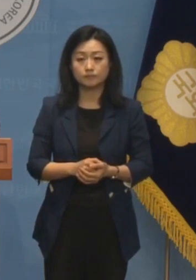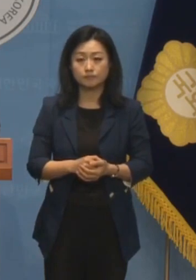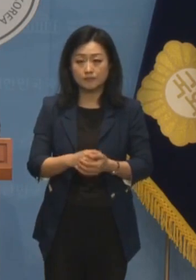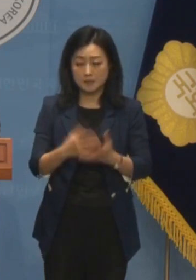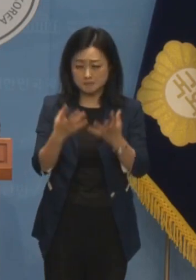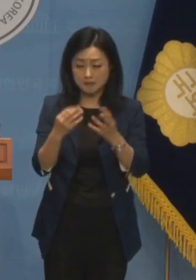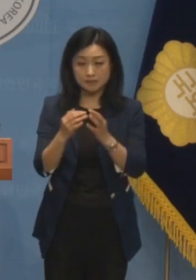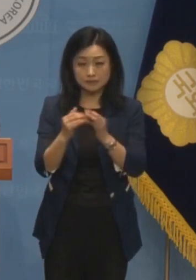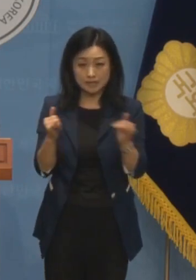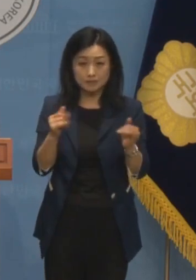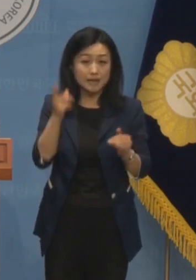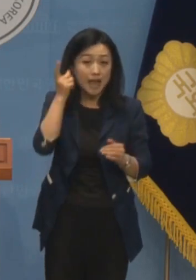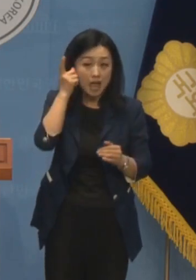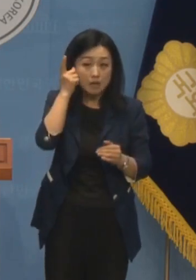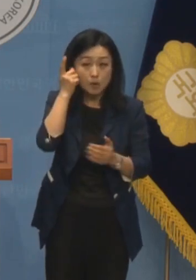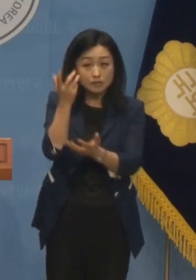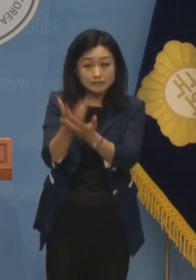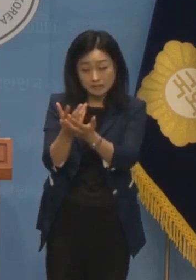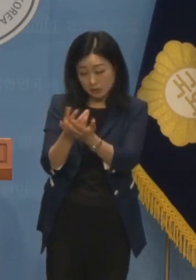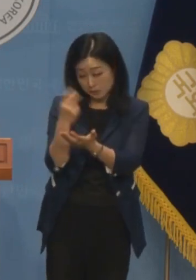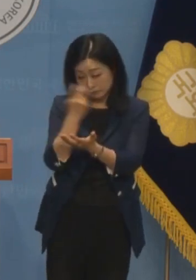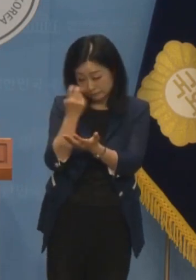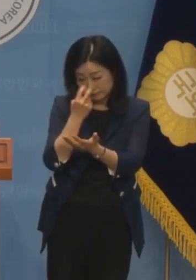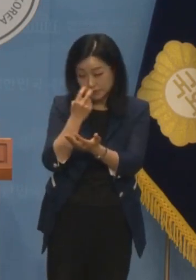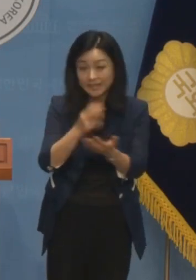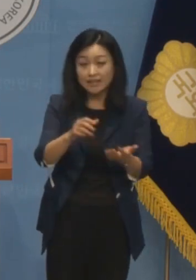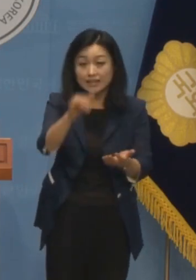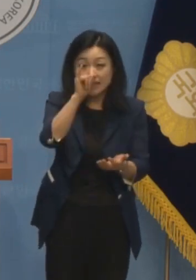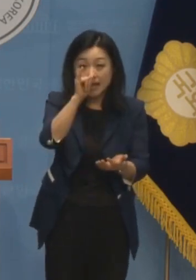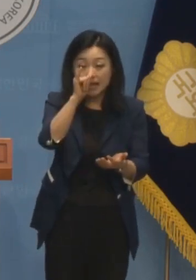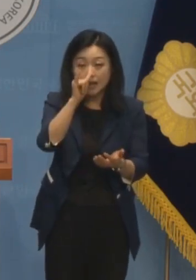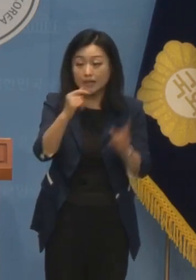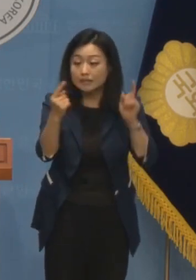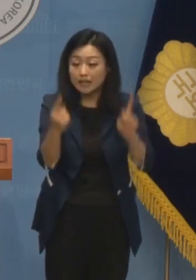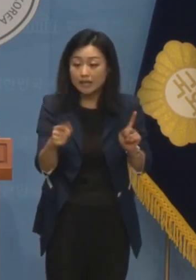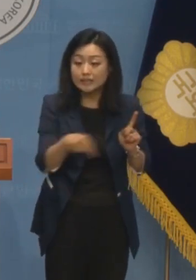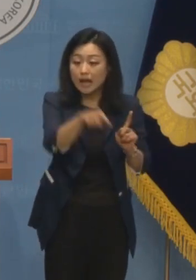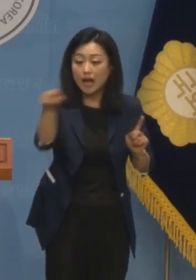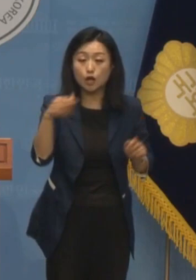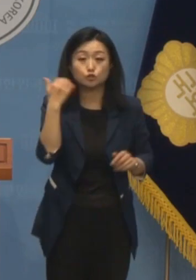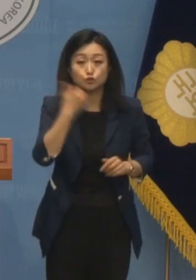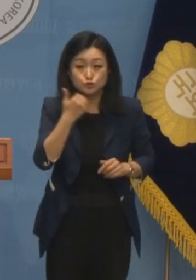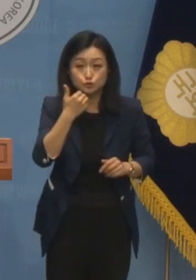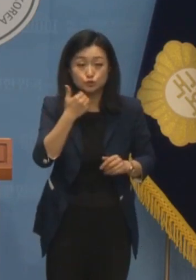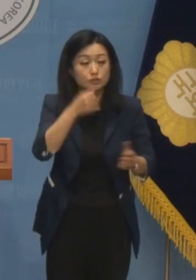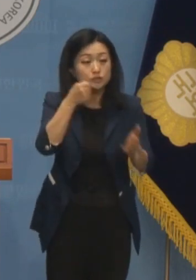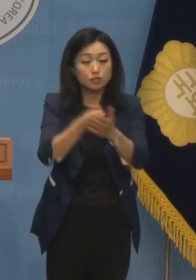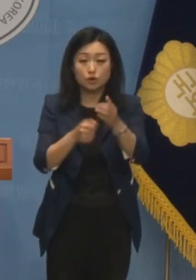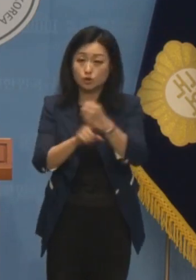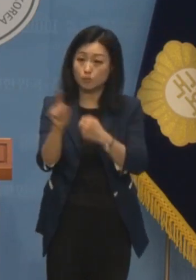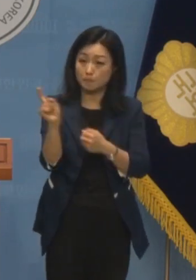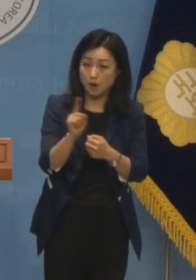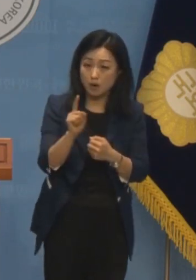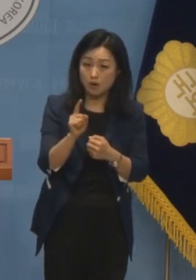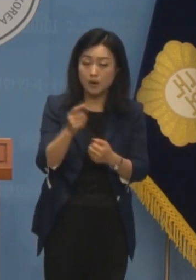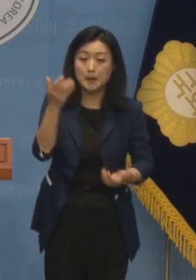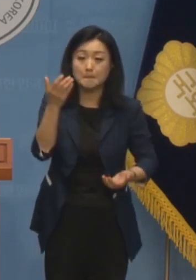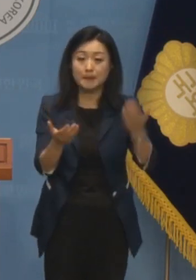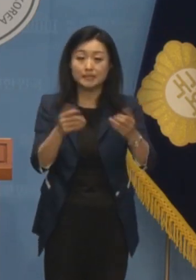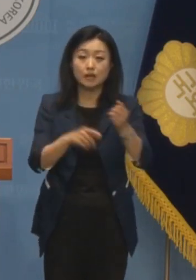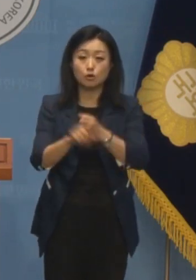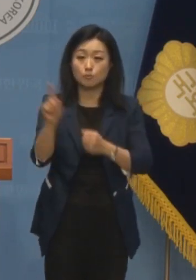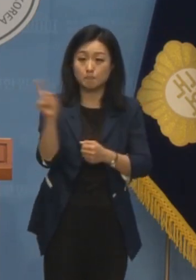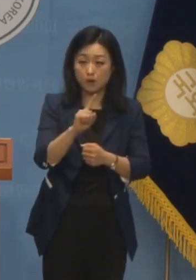얼마나 많은 통신 자료를 조회했는지, 대상 범위는 어떻게 정했는지, 그 판단의